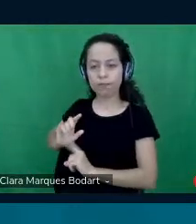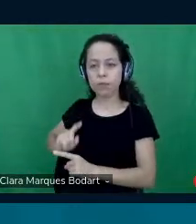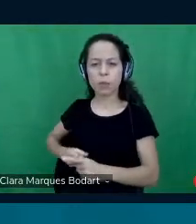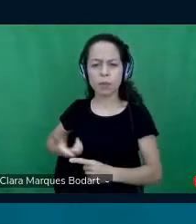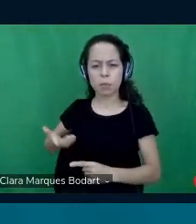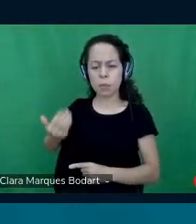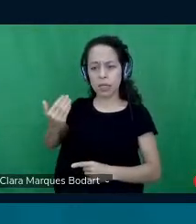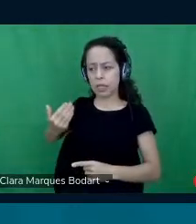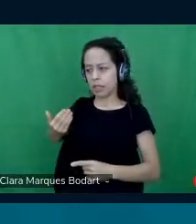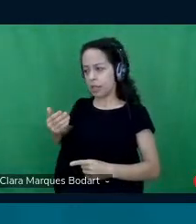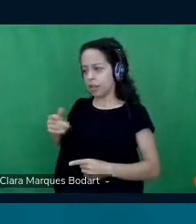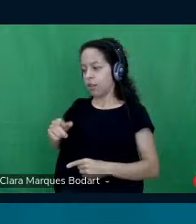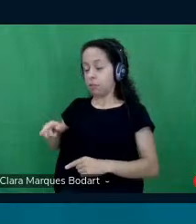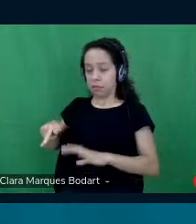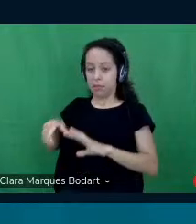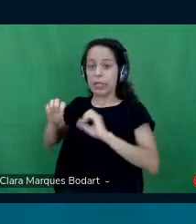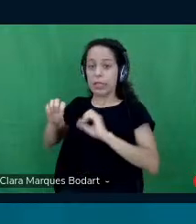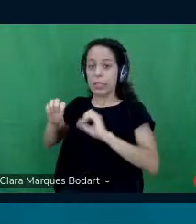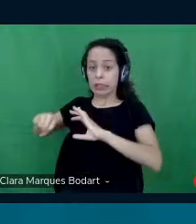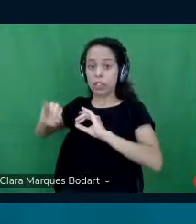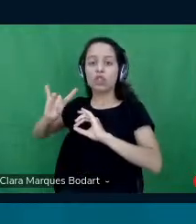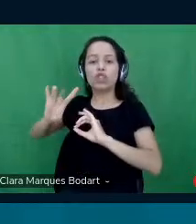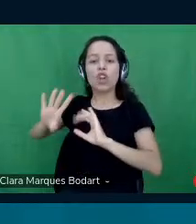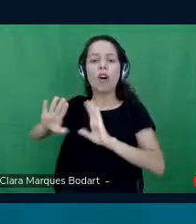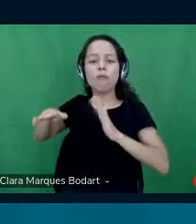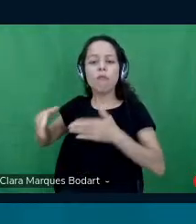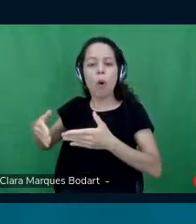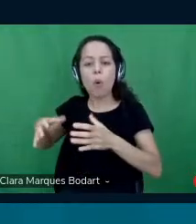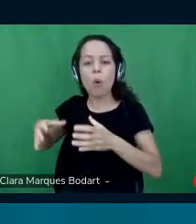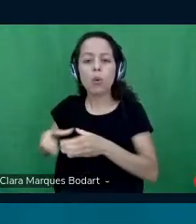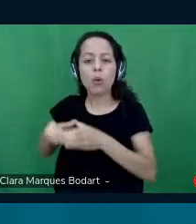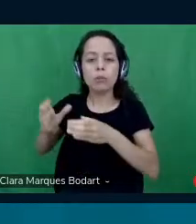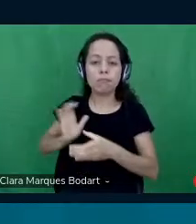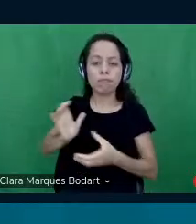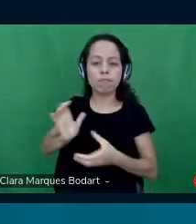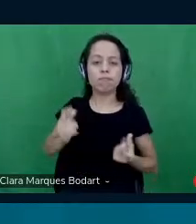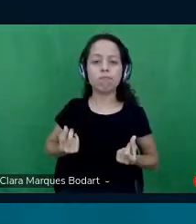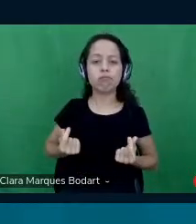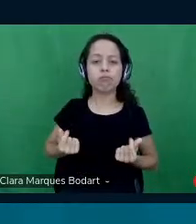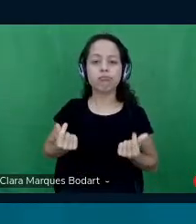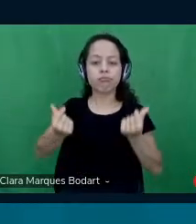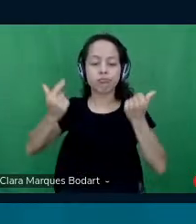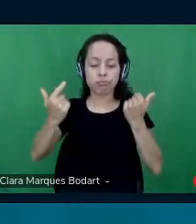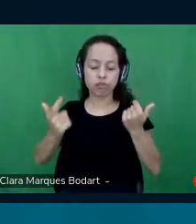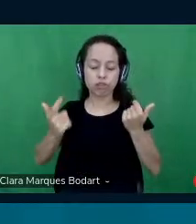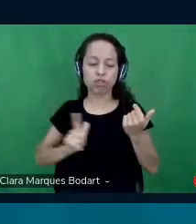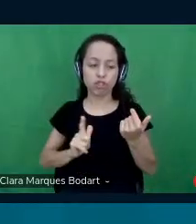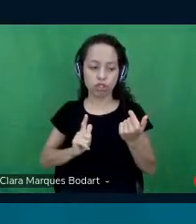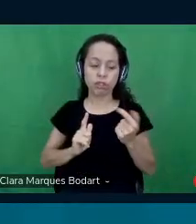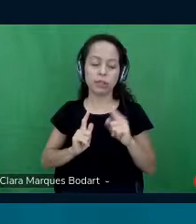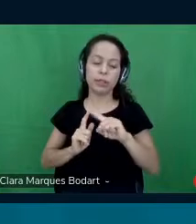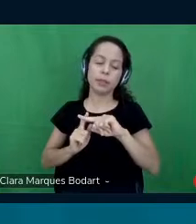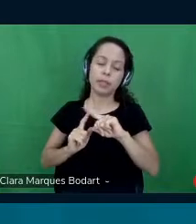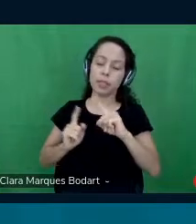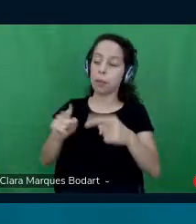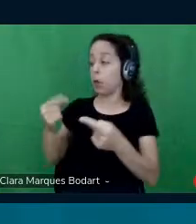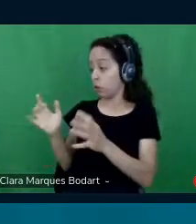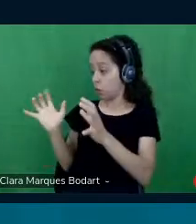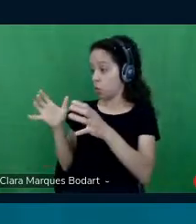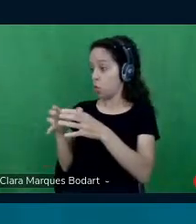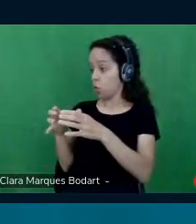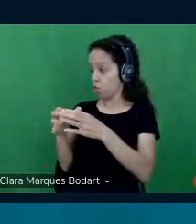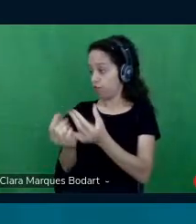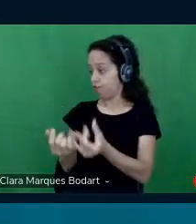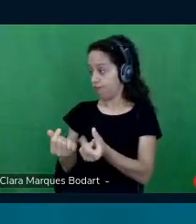restrito, destinado à classe média alta, que ia para o ensino superior, depois essa profissionalização que, de fato,